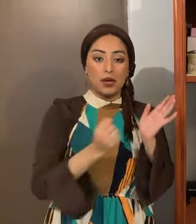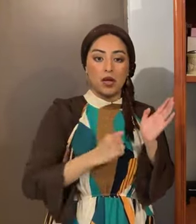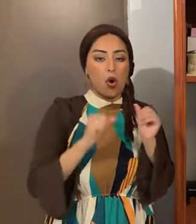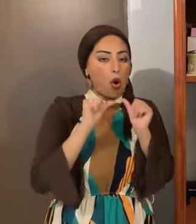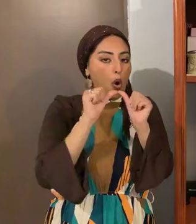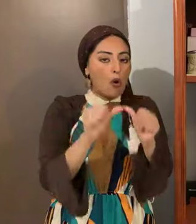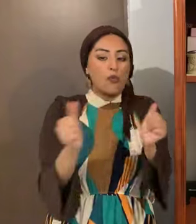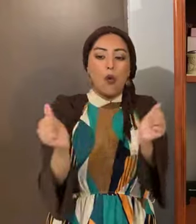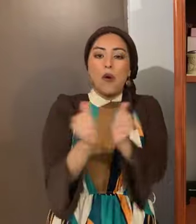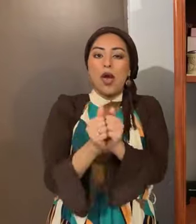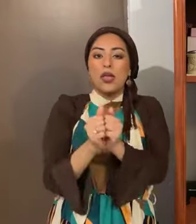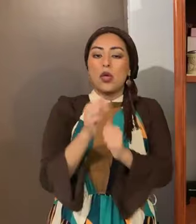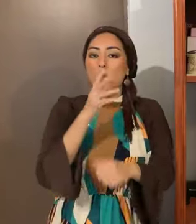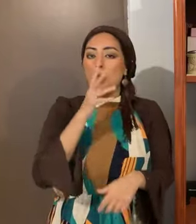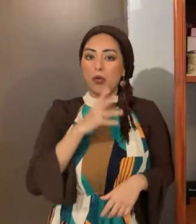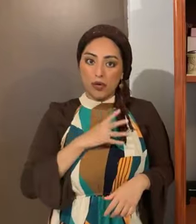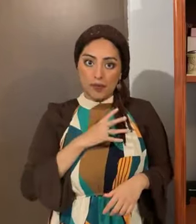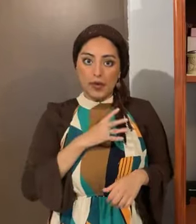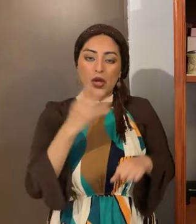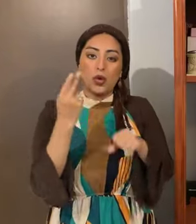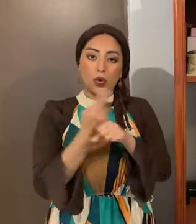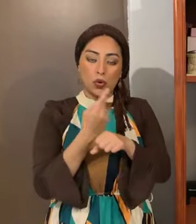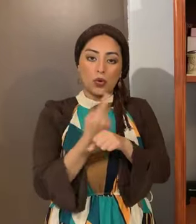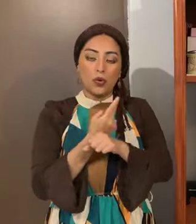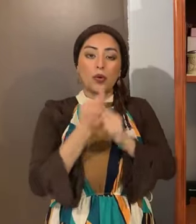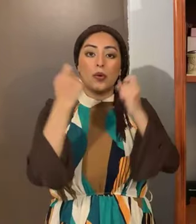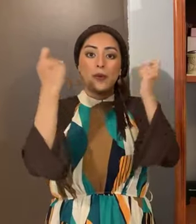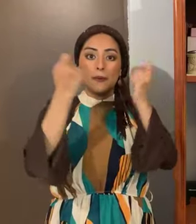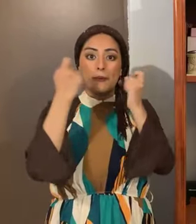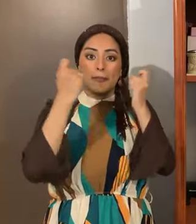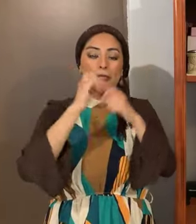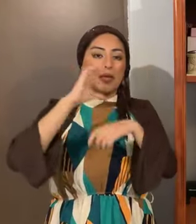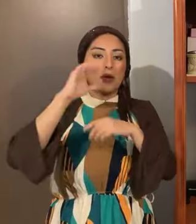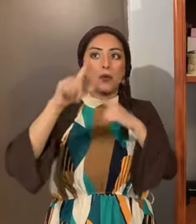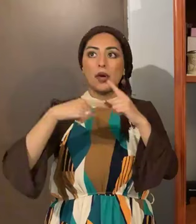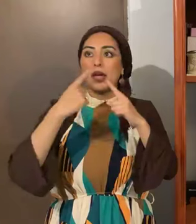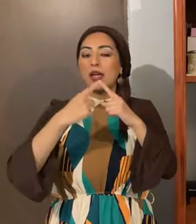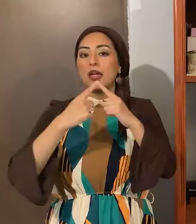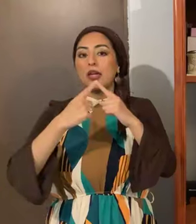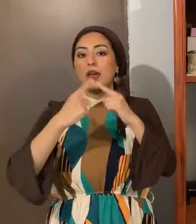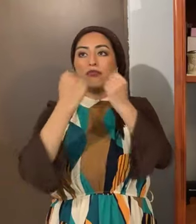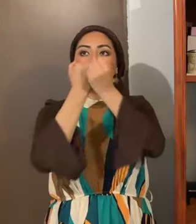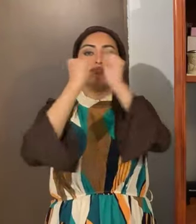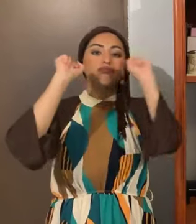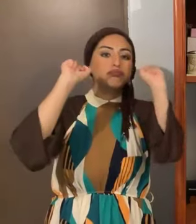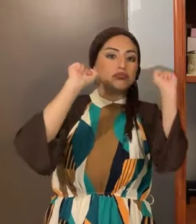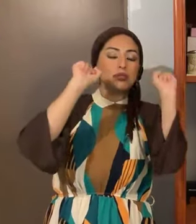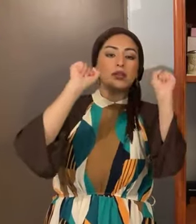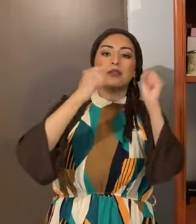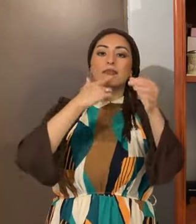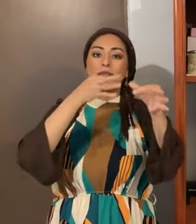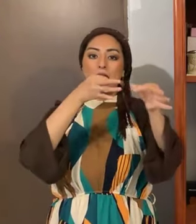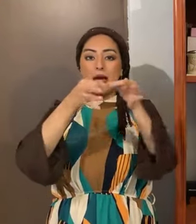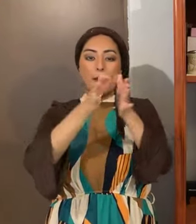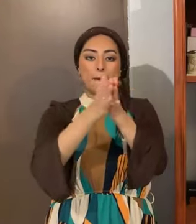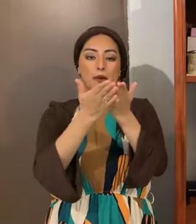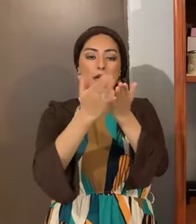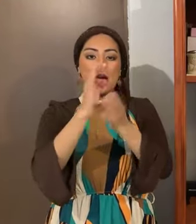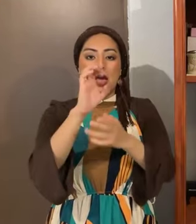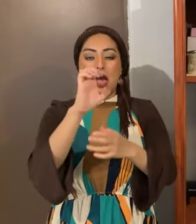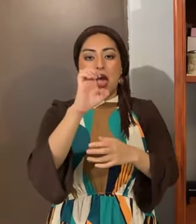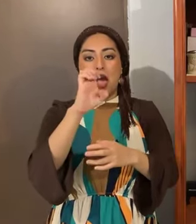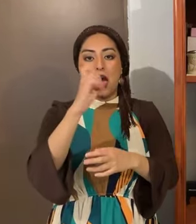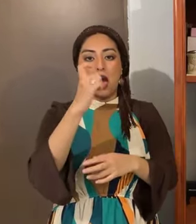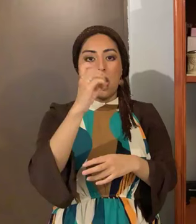a las ajayot, y que se utilizaba en celebraciones de victoria, como se describe en el libro del Éxodo, o